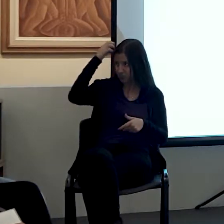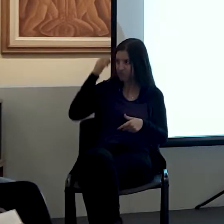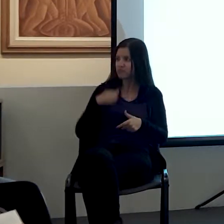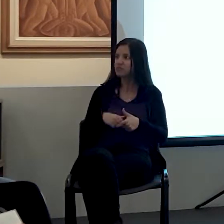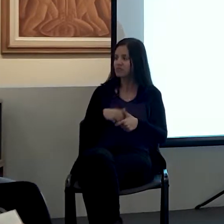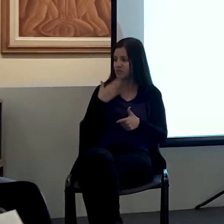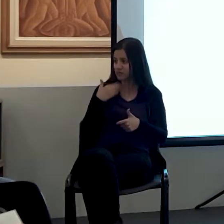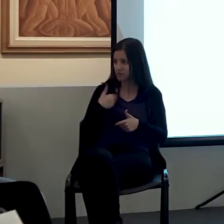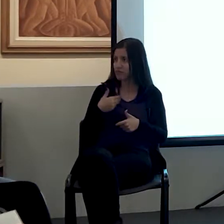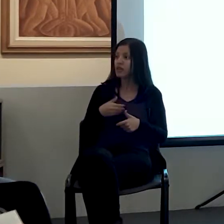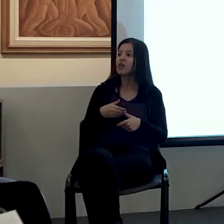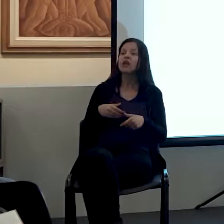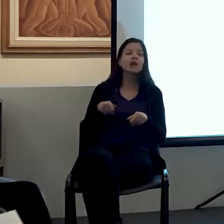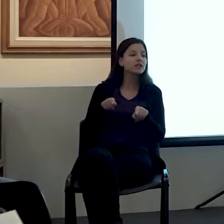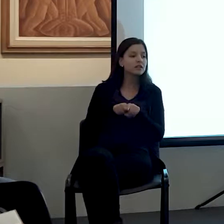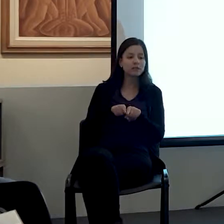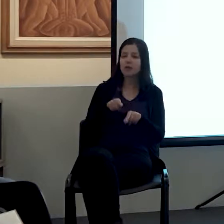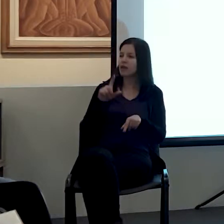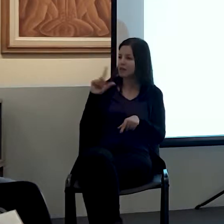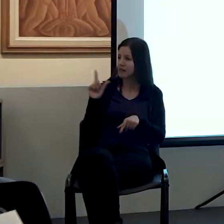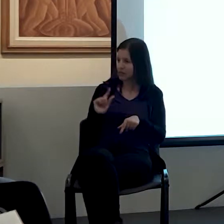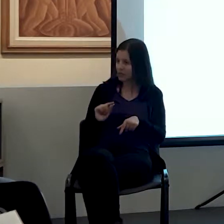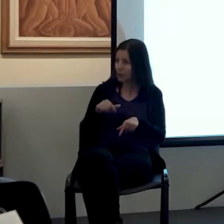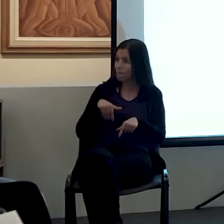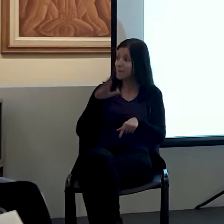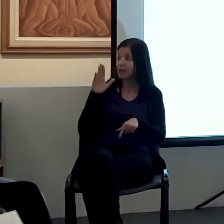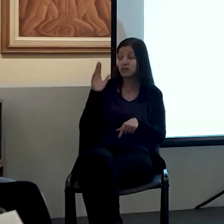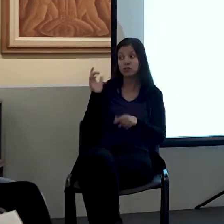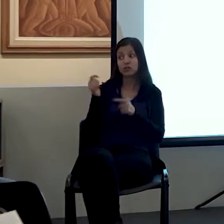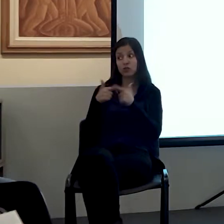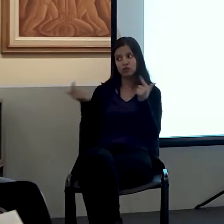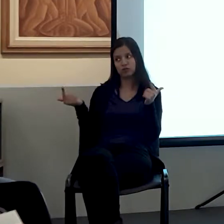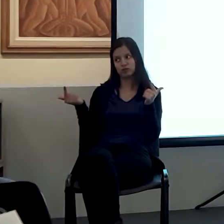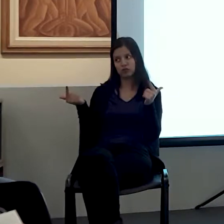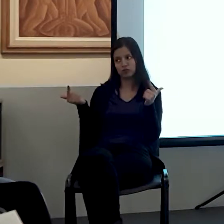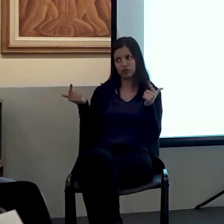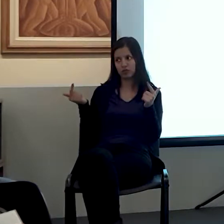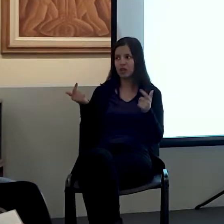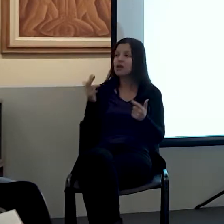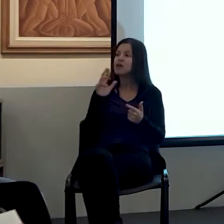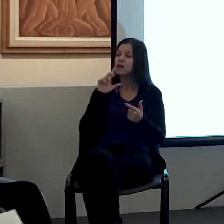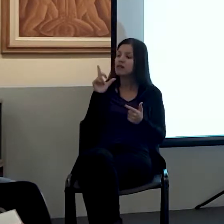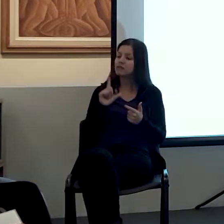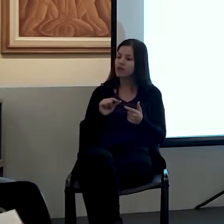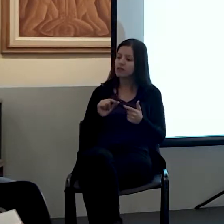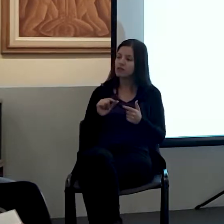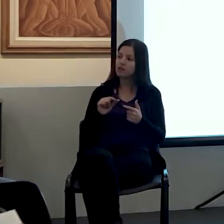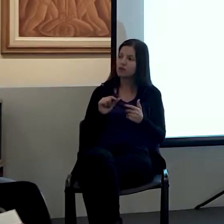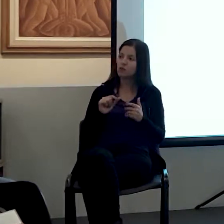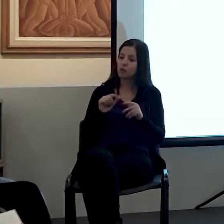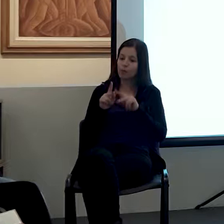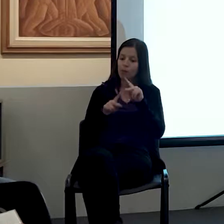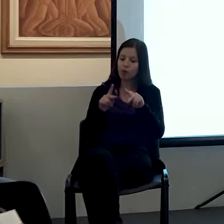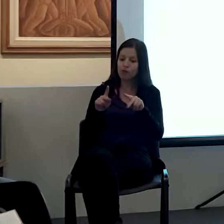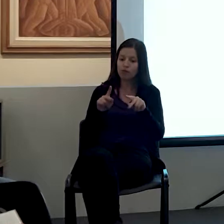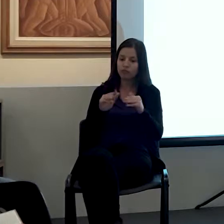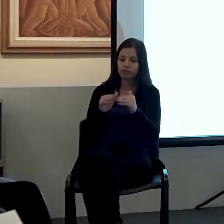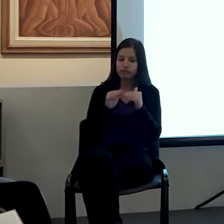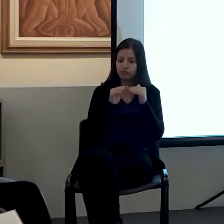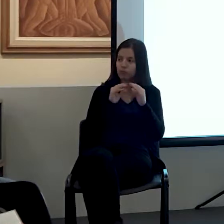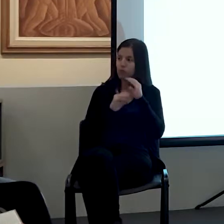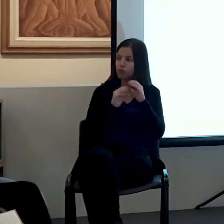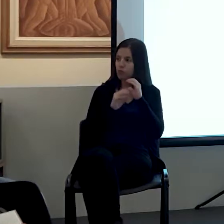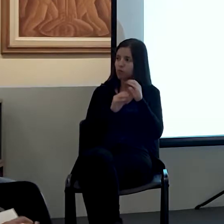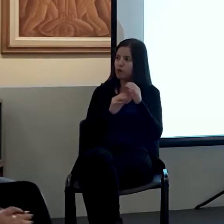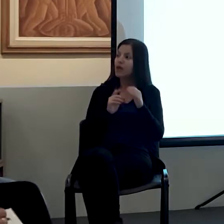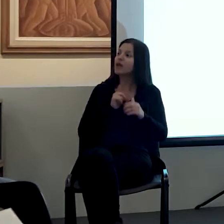O italiano, curioso, que teve mais sorte, porque a língua italiana popular foi sedimentada pela Divina